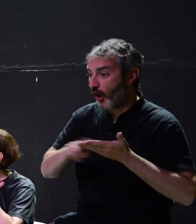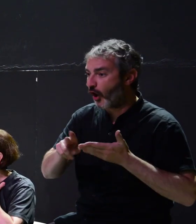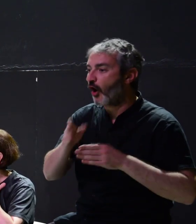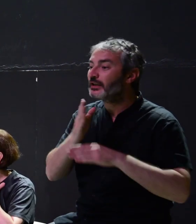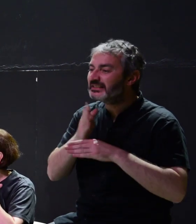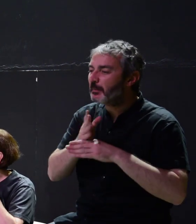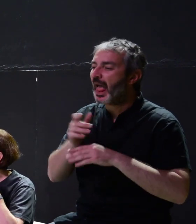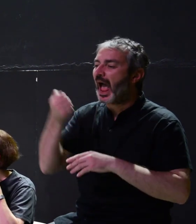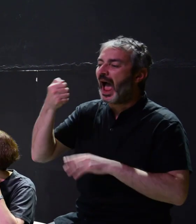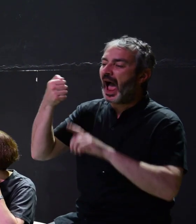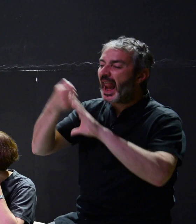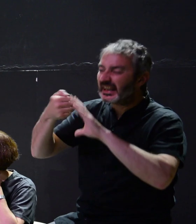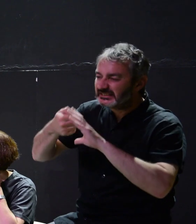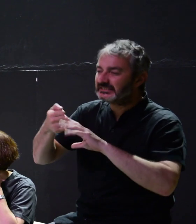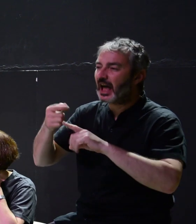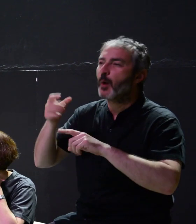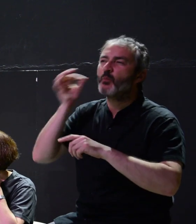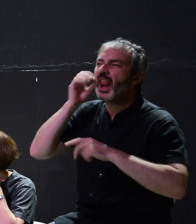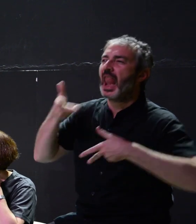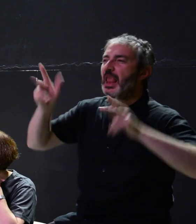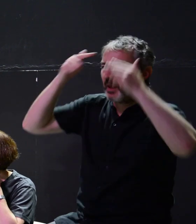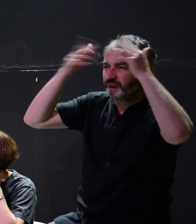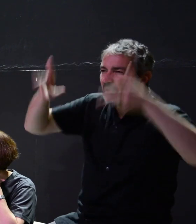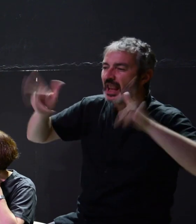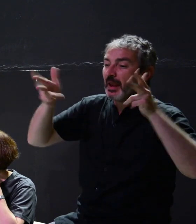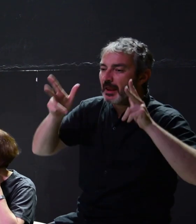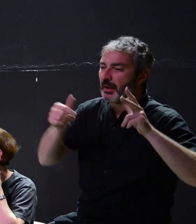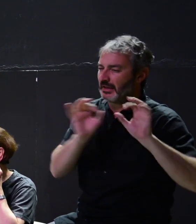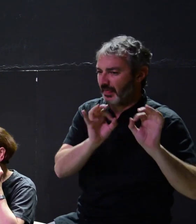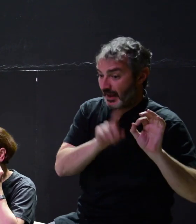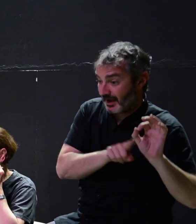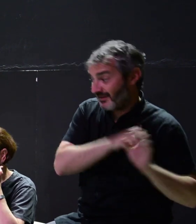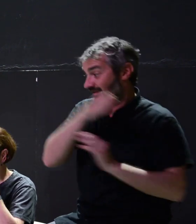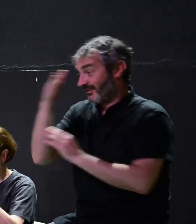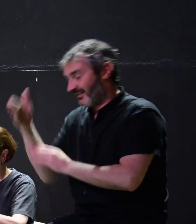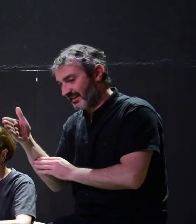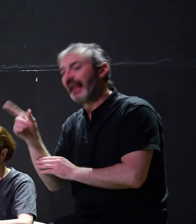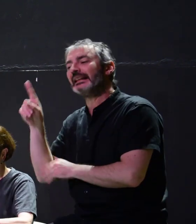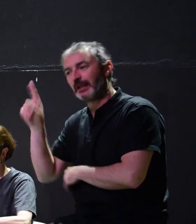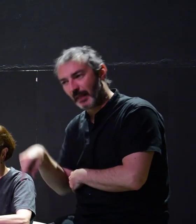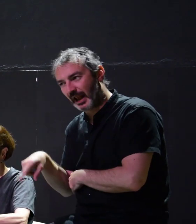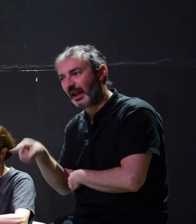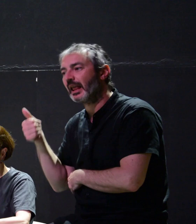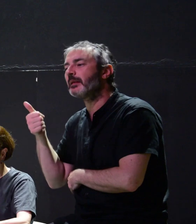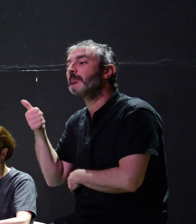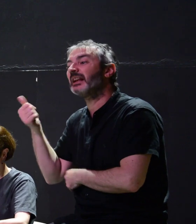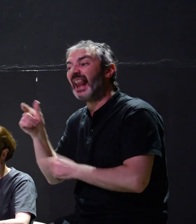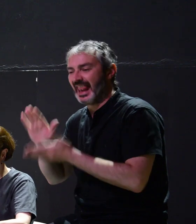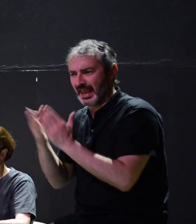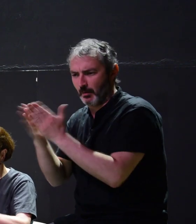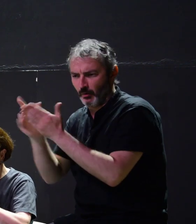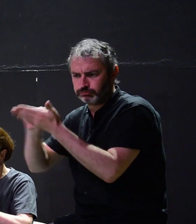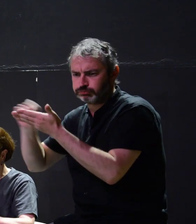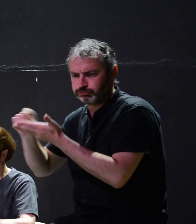Red Anarquista o les Dones Lliurepensadores. I la Dolors Marín també. La Dolors Marín és autora de diversos